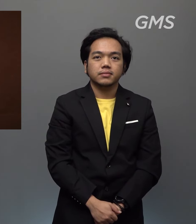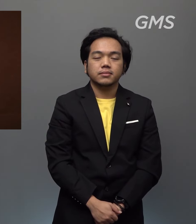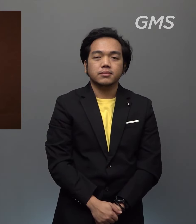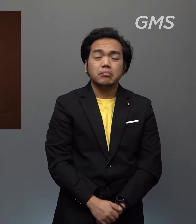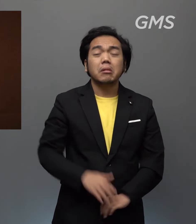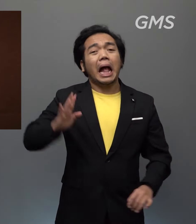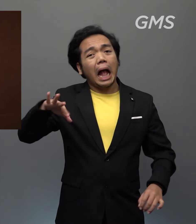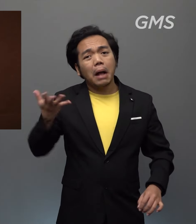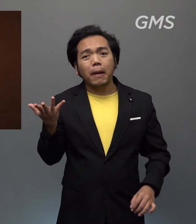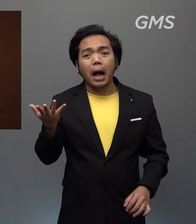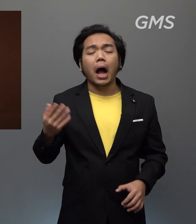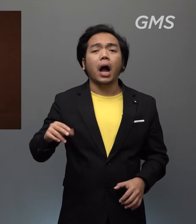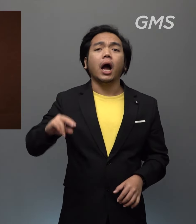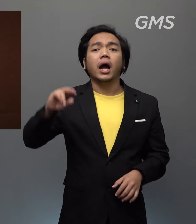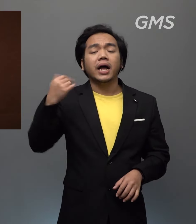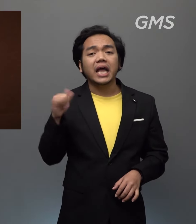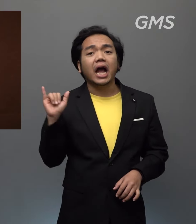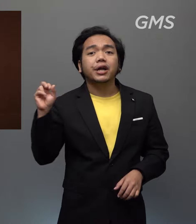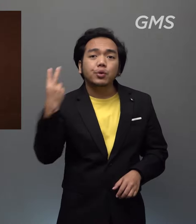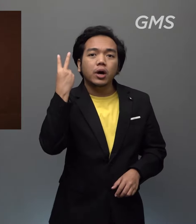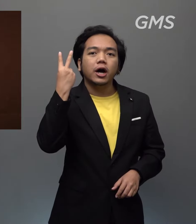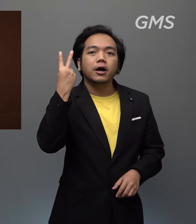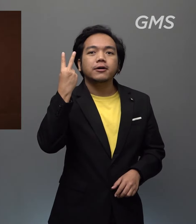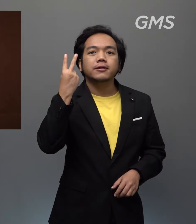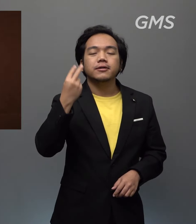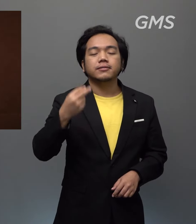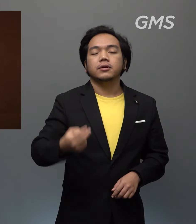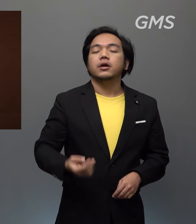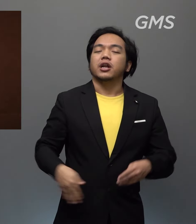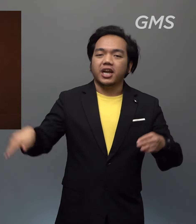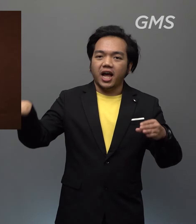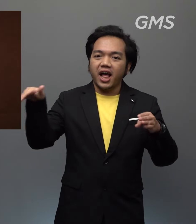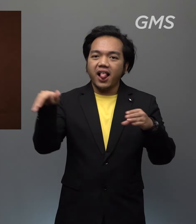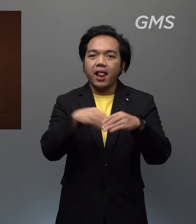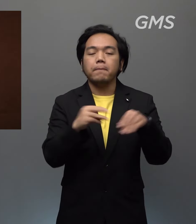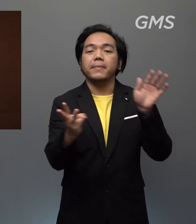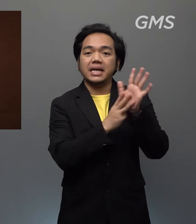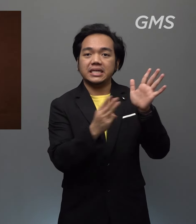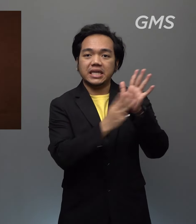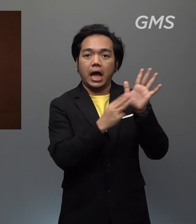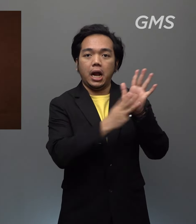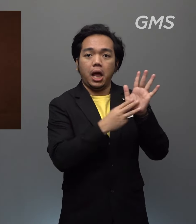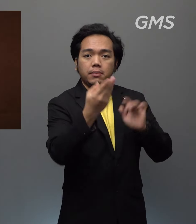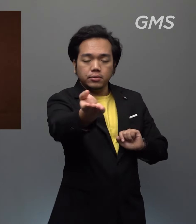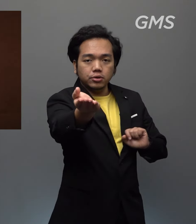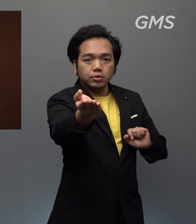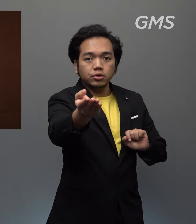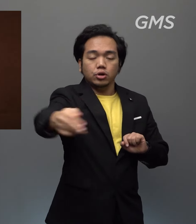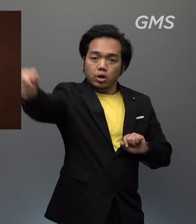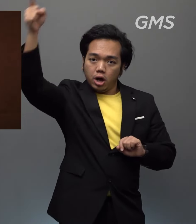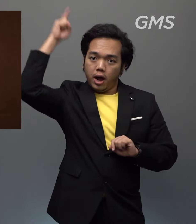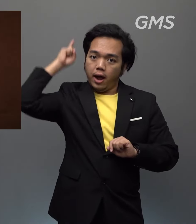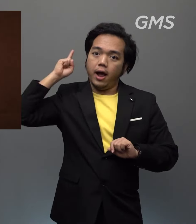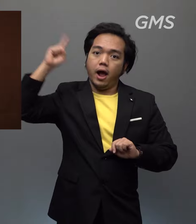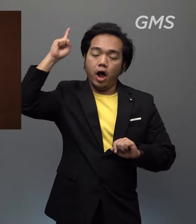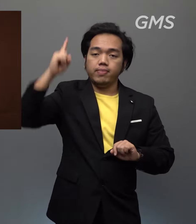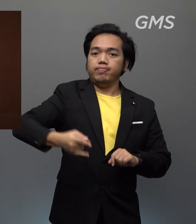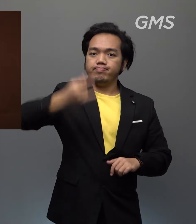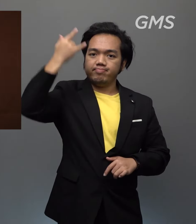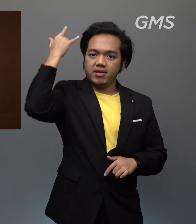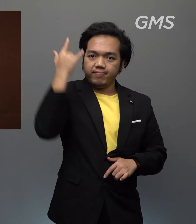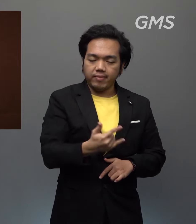Apa yang menjadi poin kedua? Di dalam keterpurukan, Allah tetap